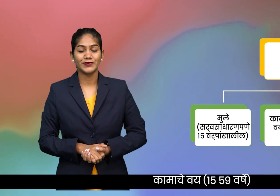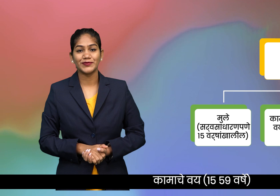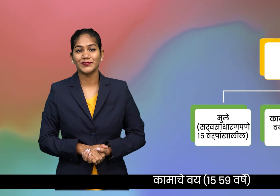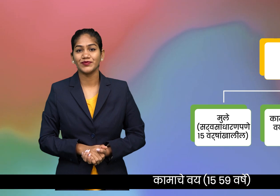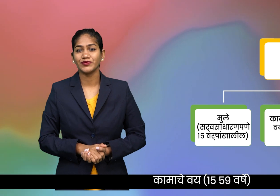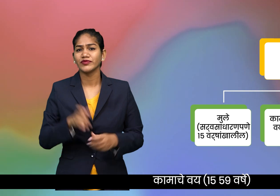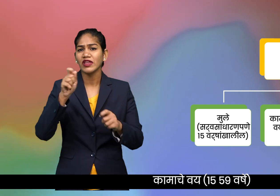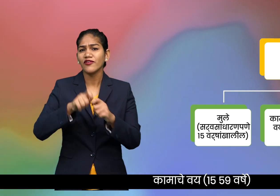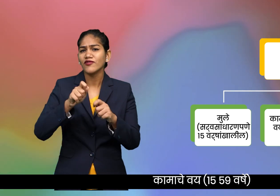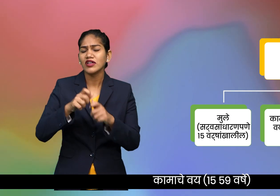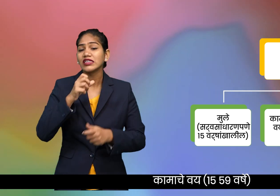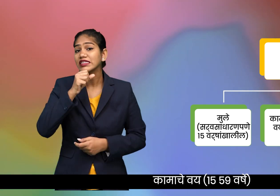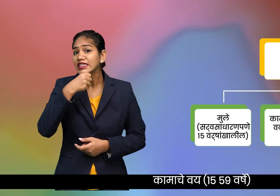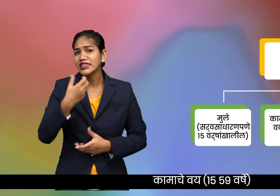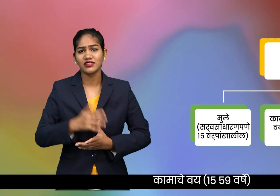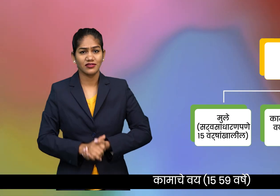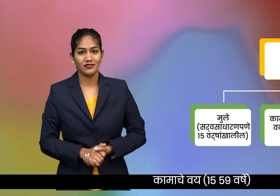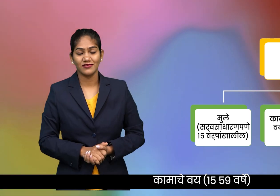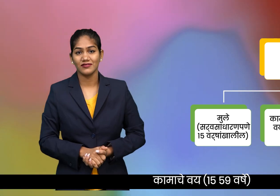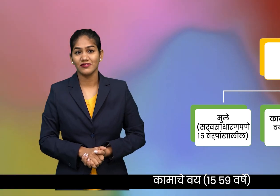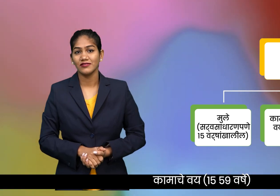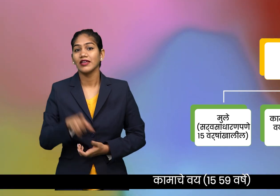दुसरी म्हणजे कामाचं वय, 15 ते 59 वर्ष.